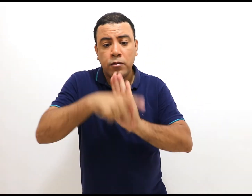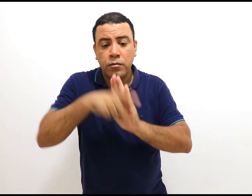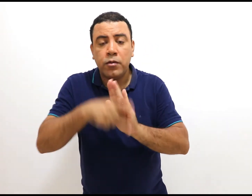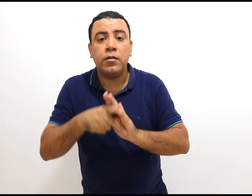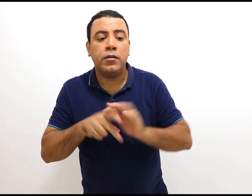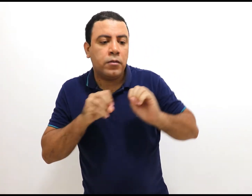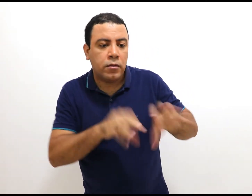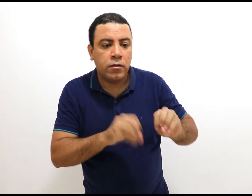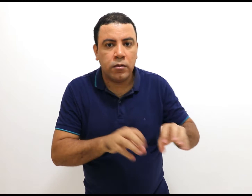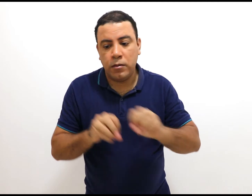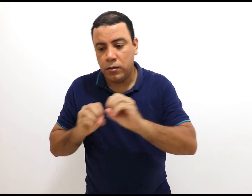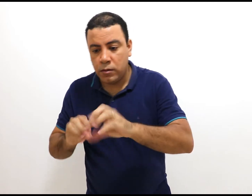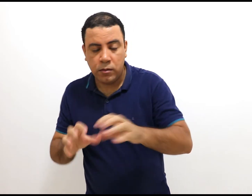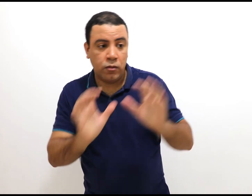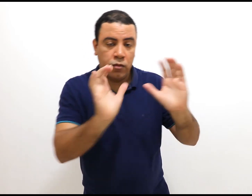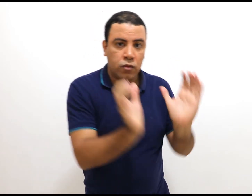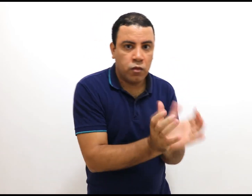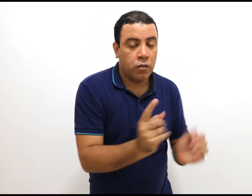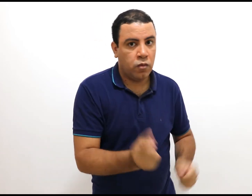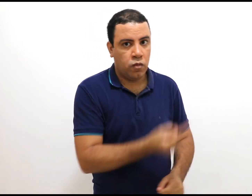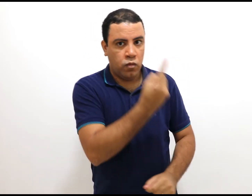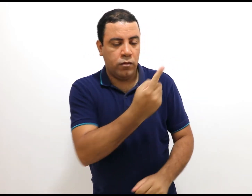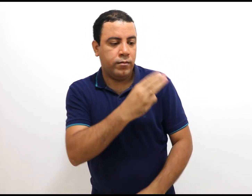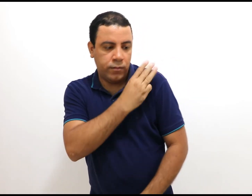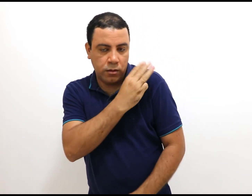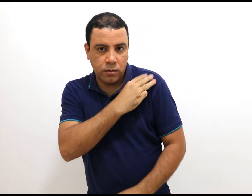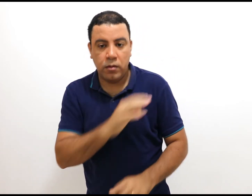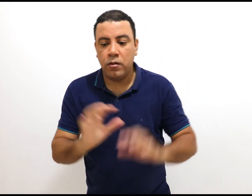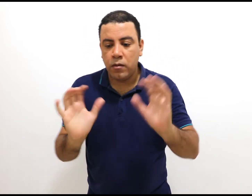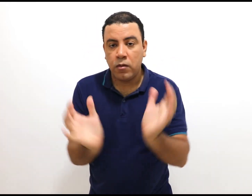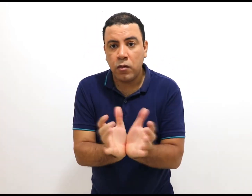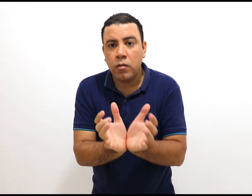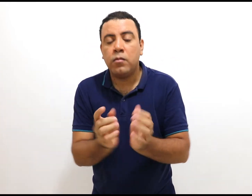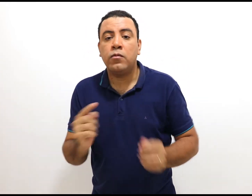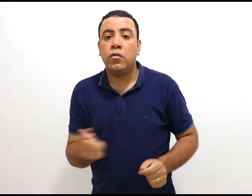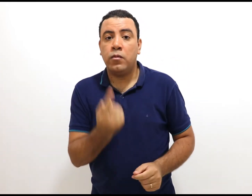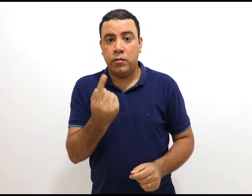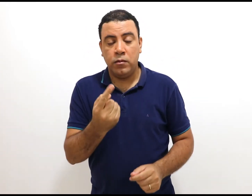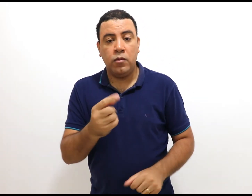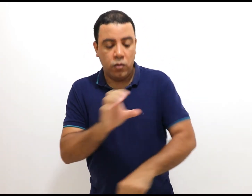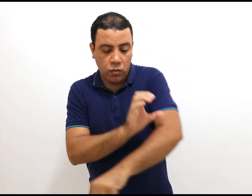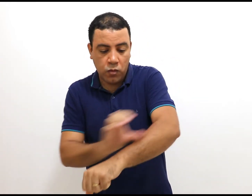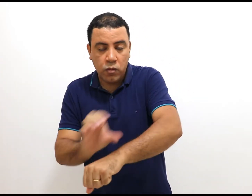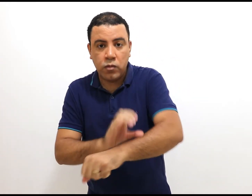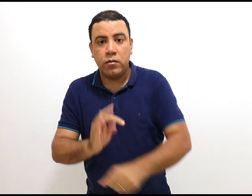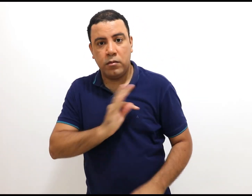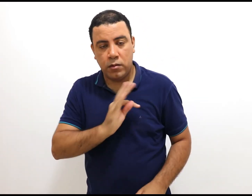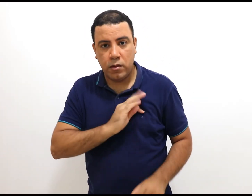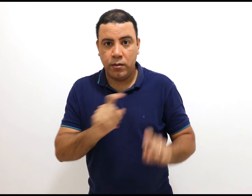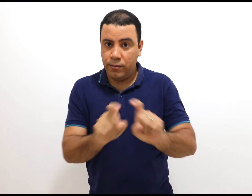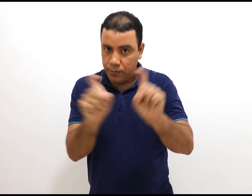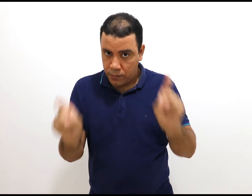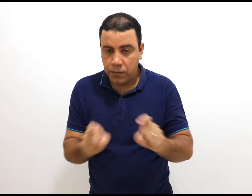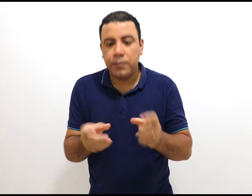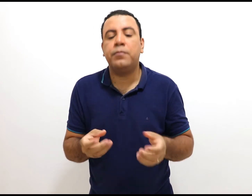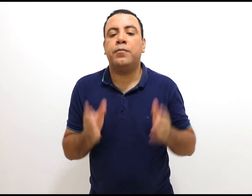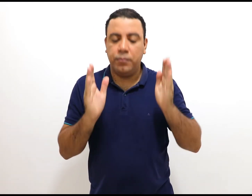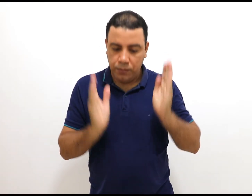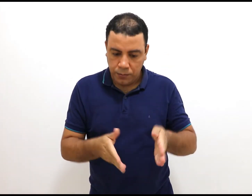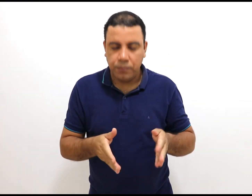para os projetos de ensino realizados em uma turma do ensino médio e para uma turma do curso